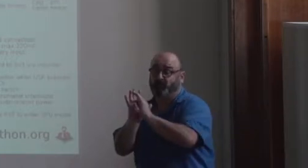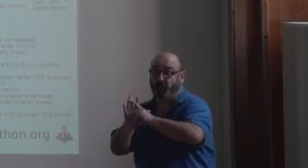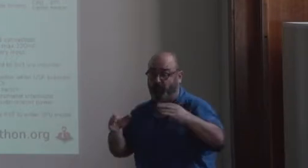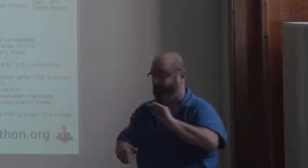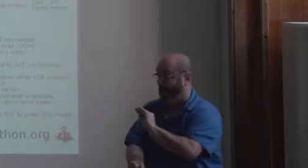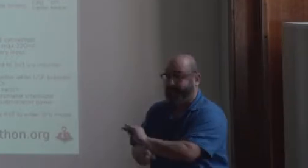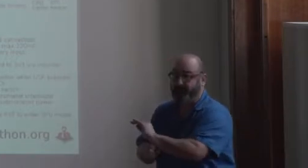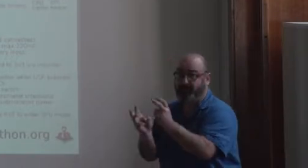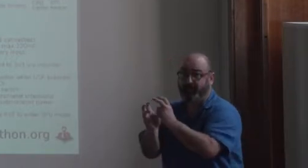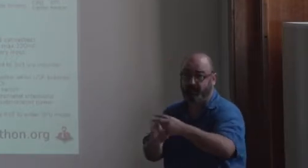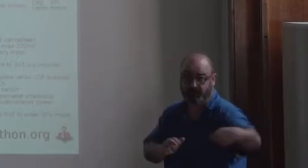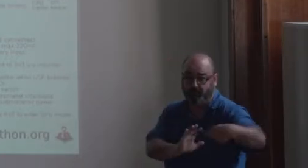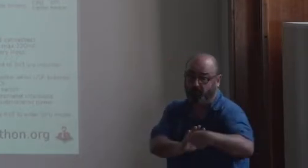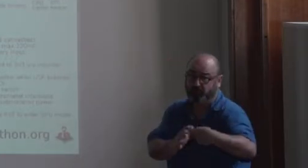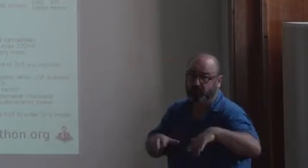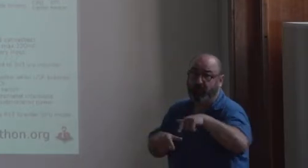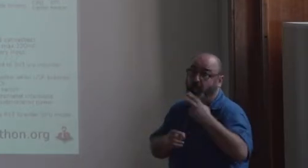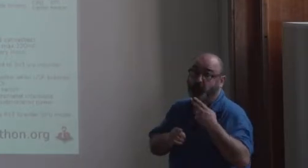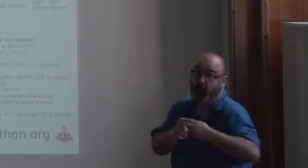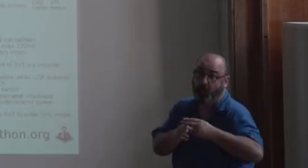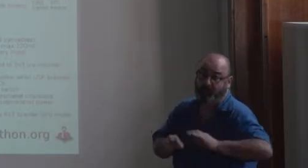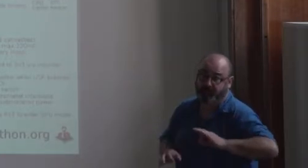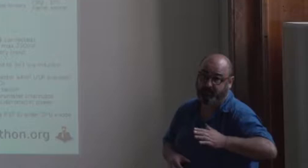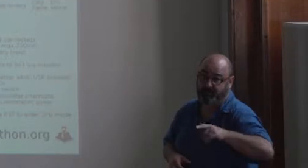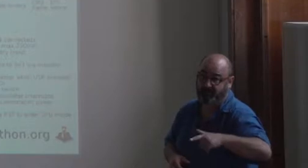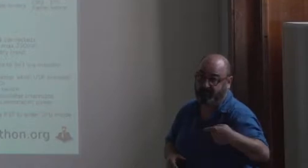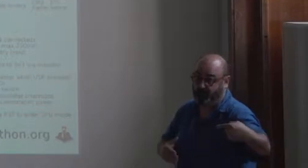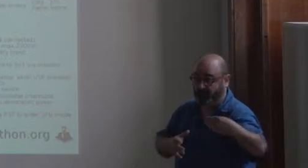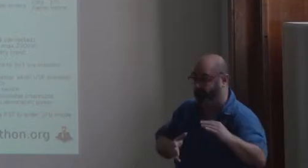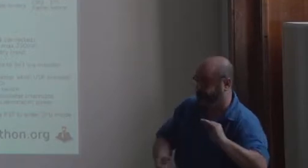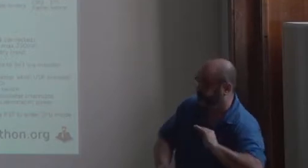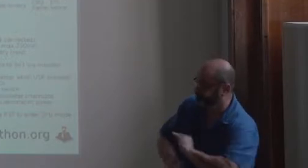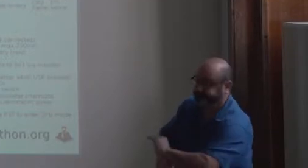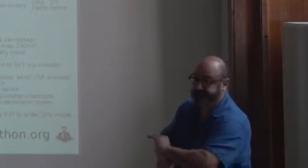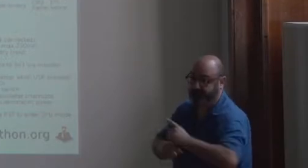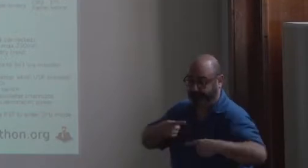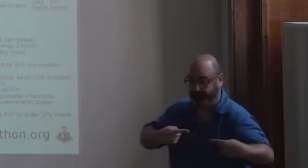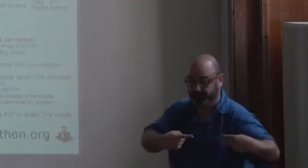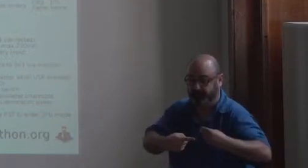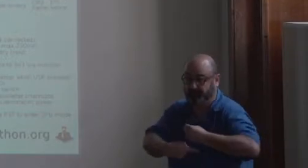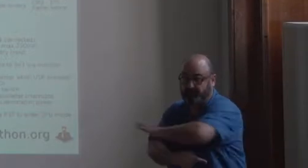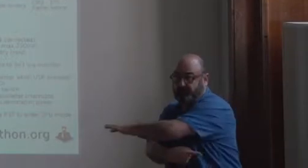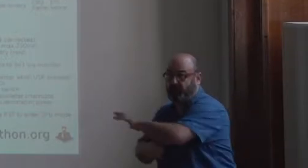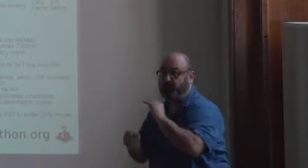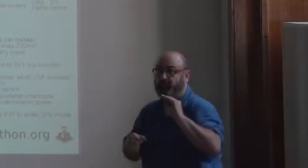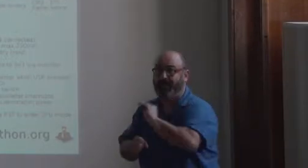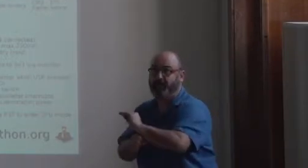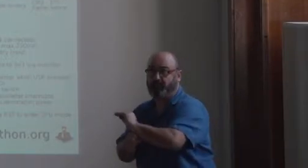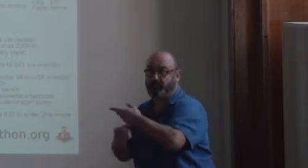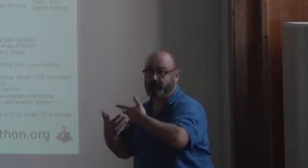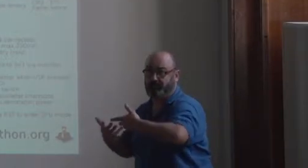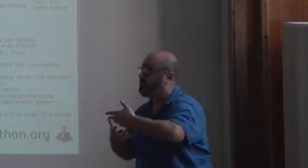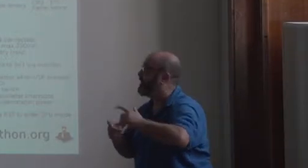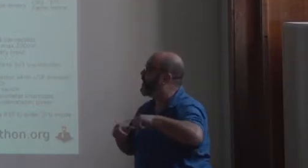juste obligé de mettre du courant dessus. Ou alors il vous fournit du courant via cette patte-là. Et les autres pattes ont des